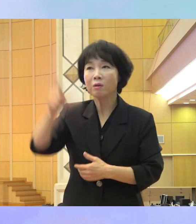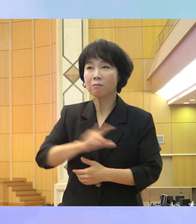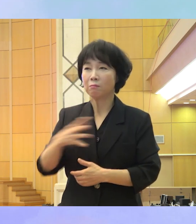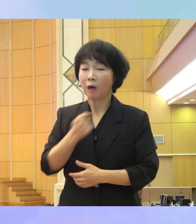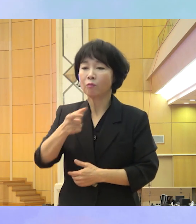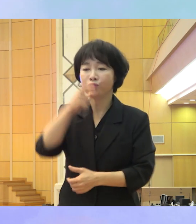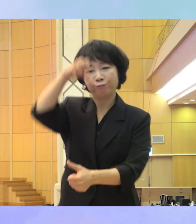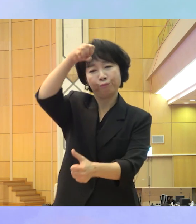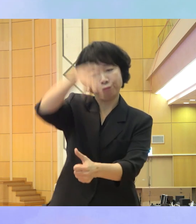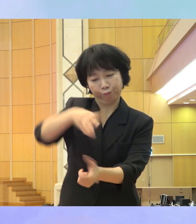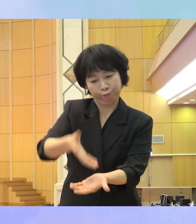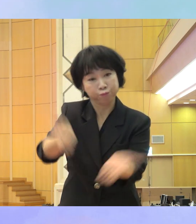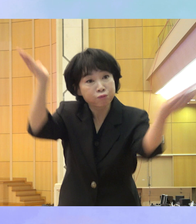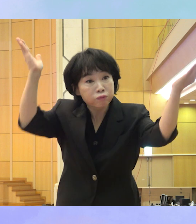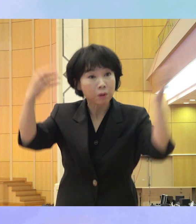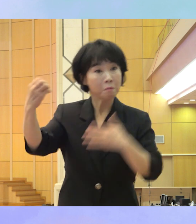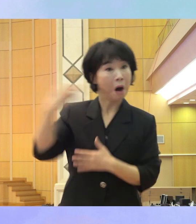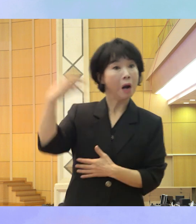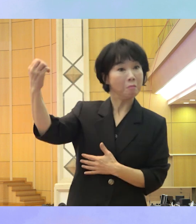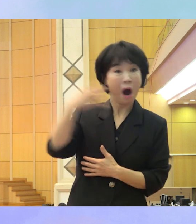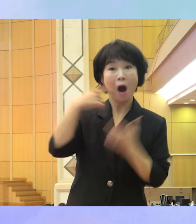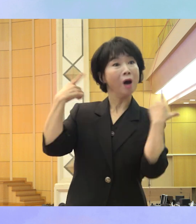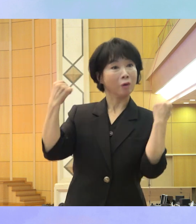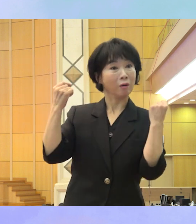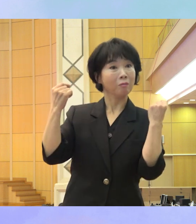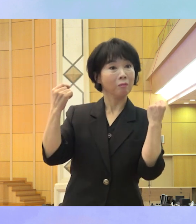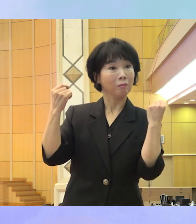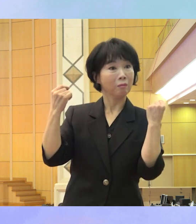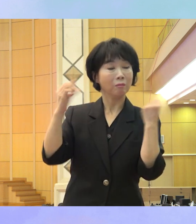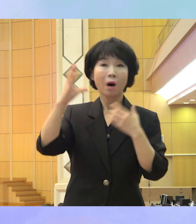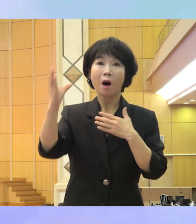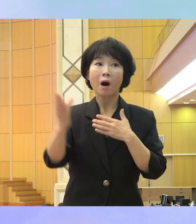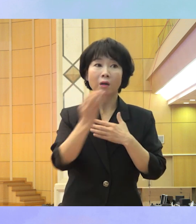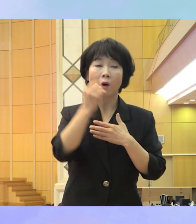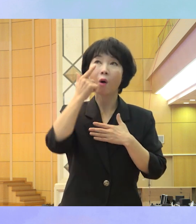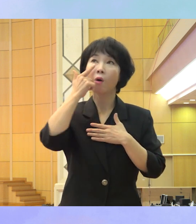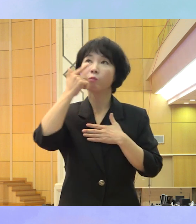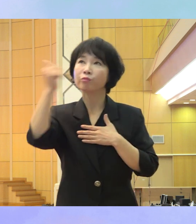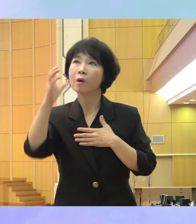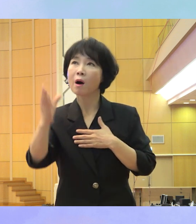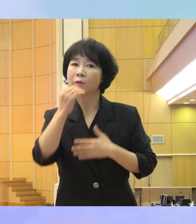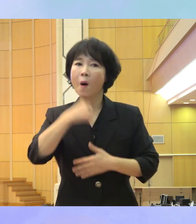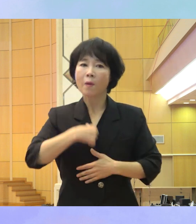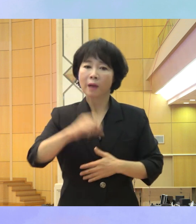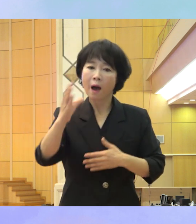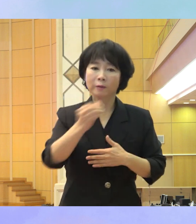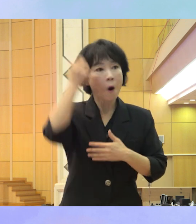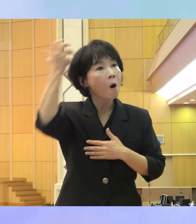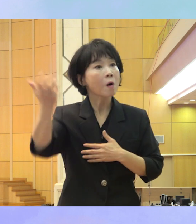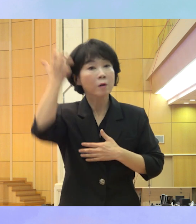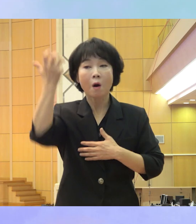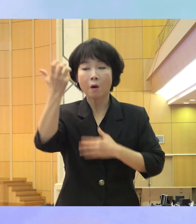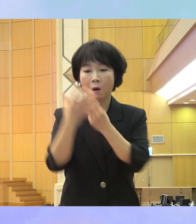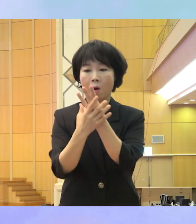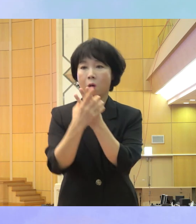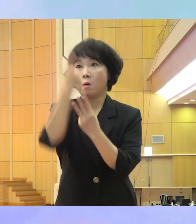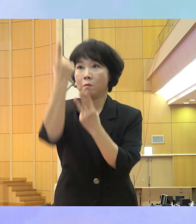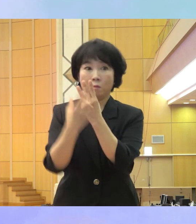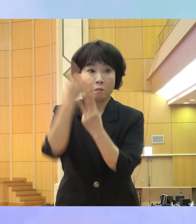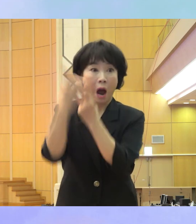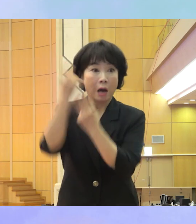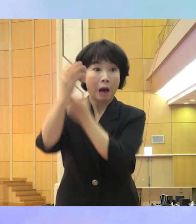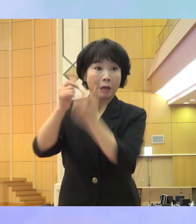세례를 주노라, 이렇게 성부, 성자, 성령 삼위일체